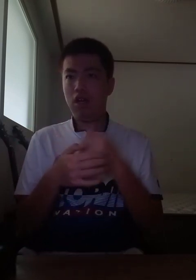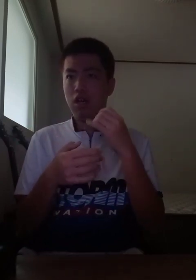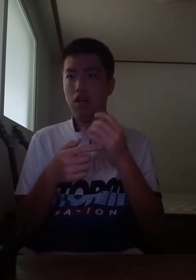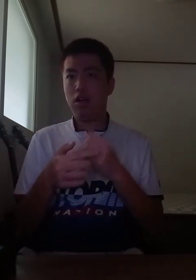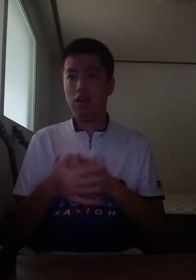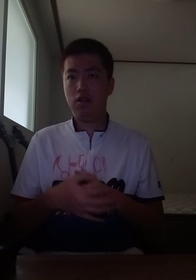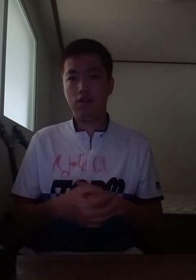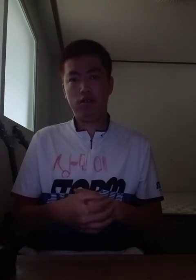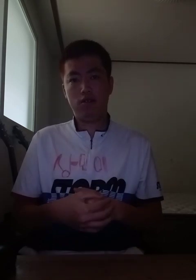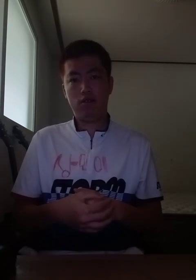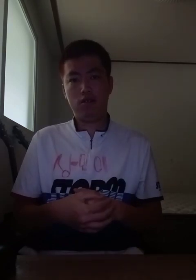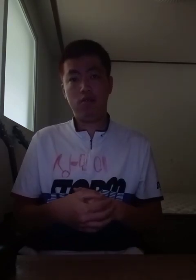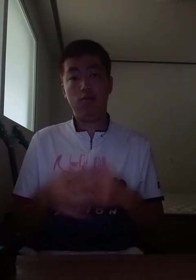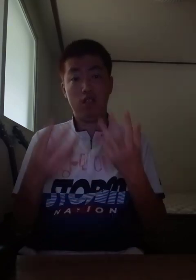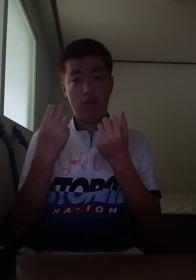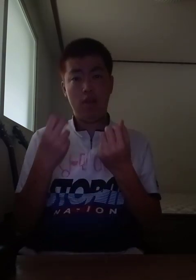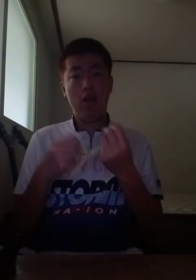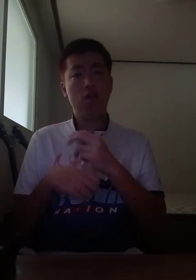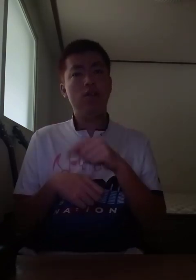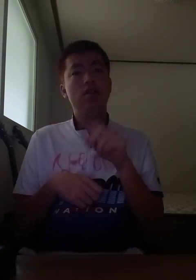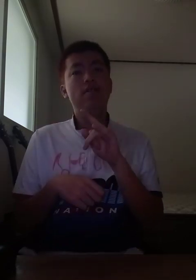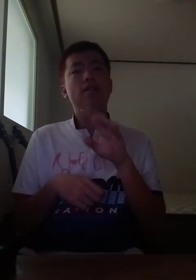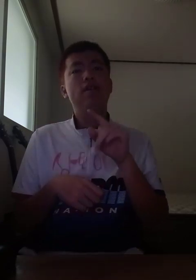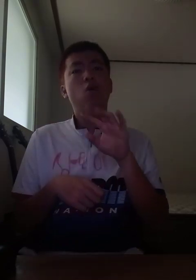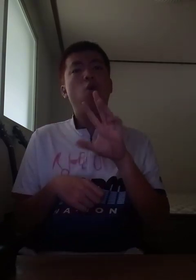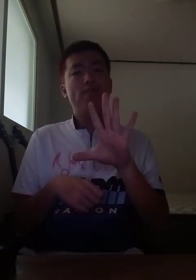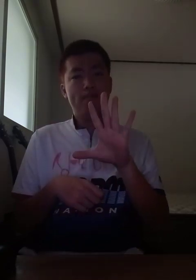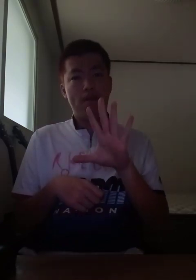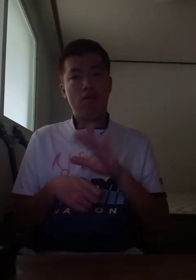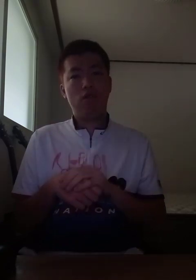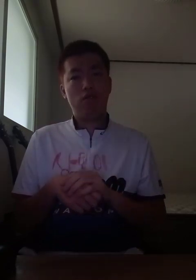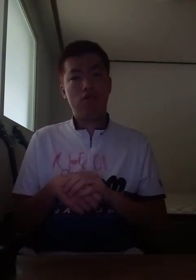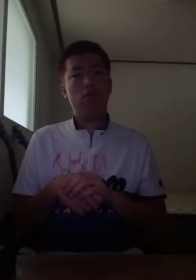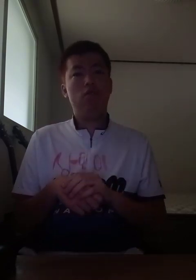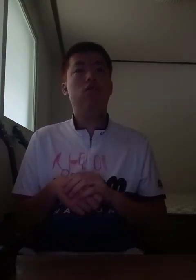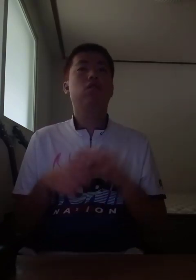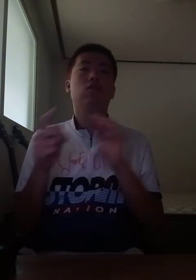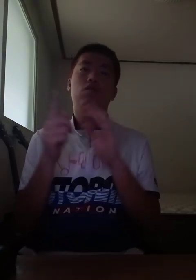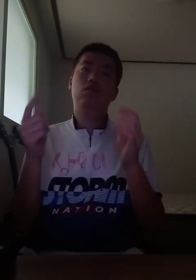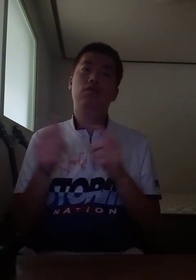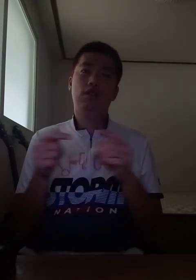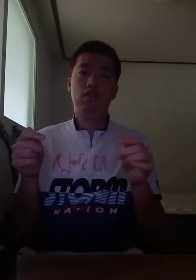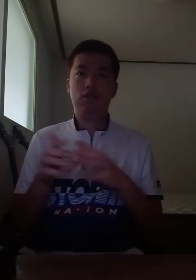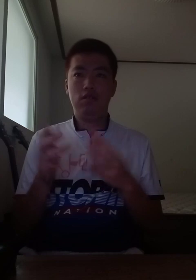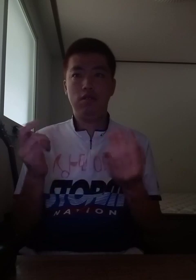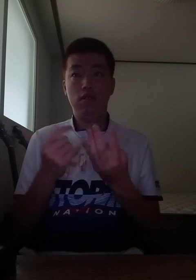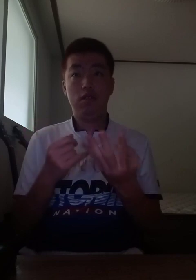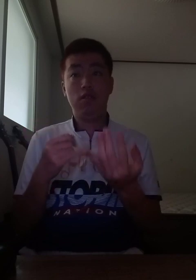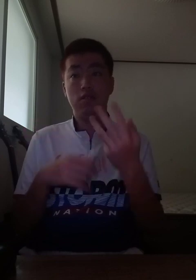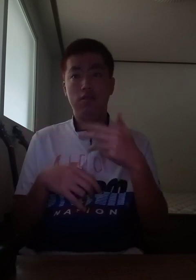생각. 비상벨 설치에 드는 비용은 평균 50만 원. 경기도에서만 64억 원 가량이